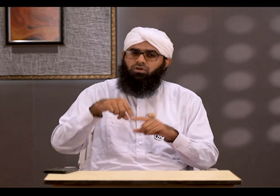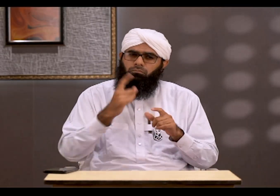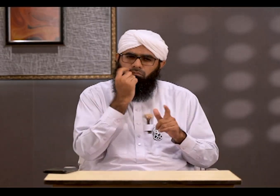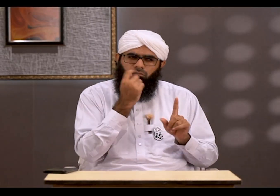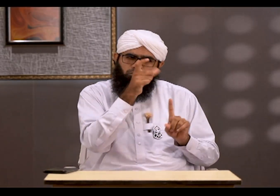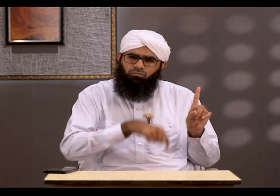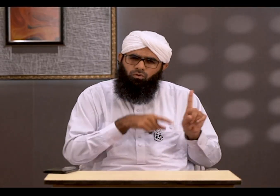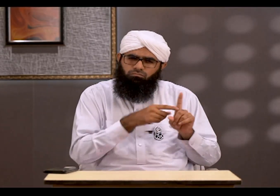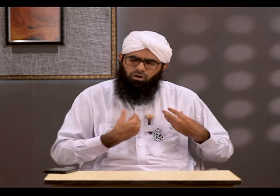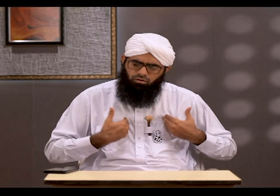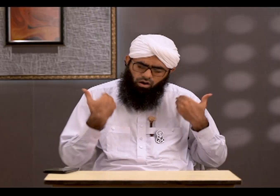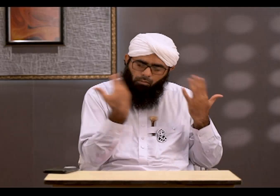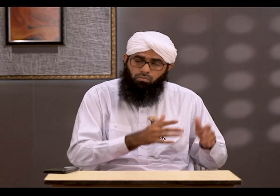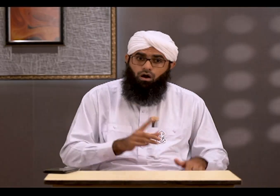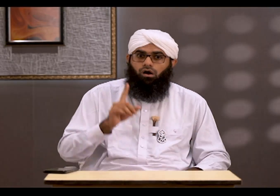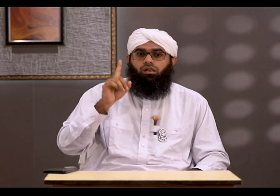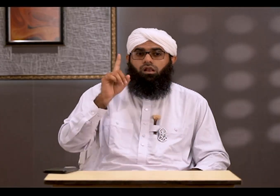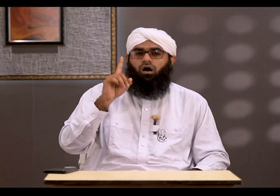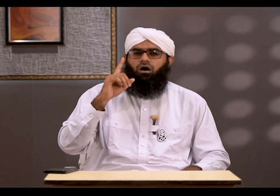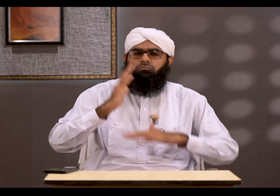گی، مجھے اپنے رب کریم کی عزت و جلال کی